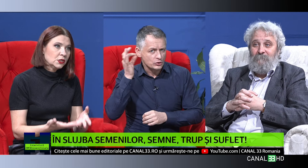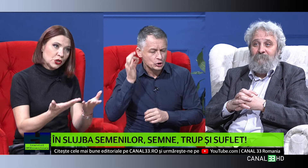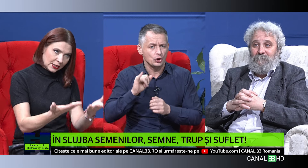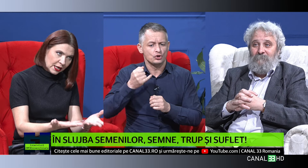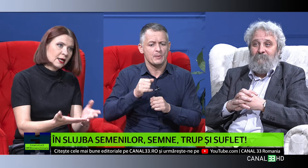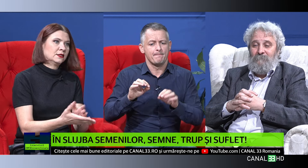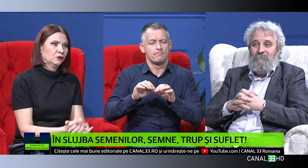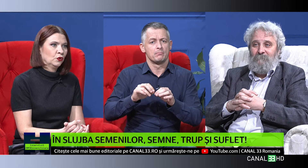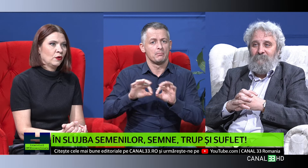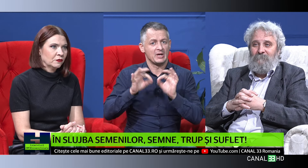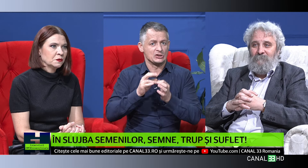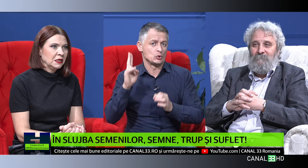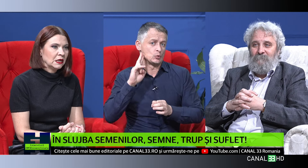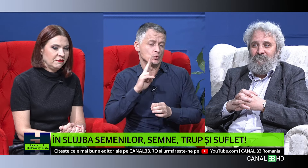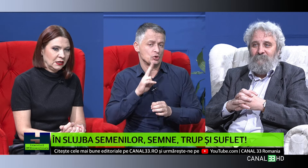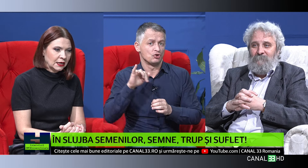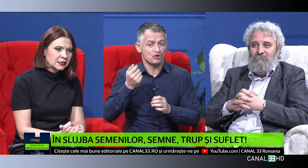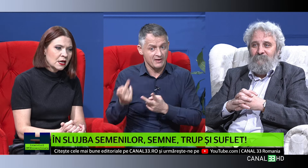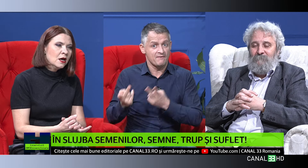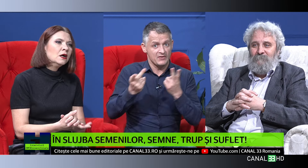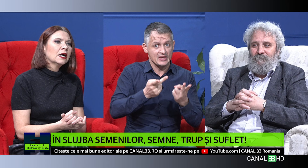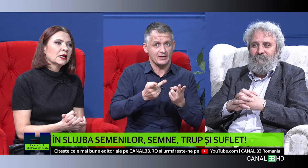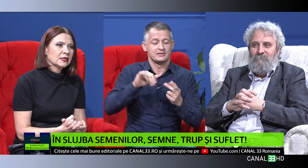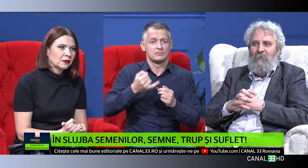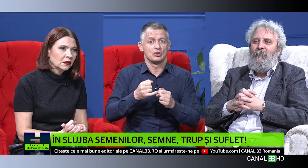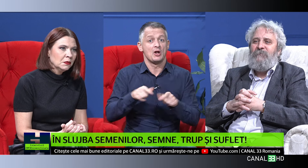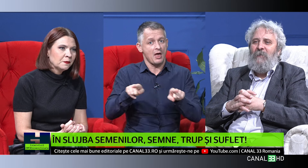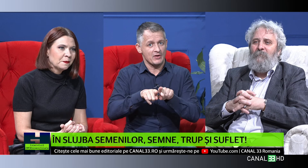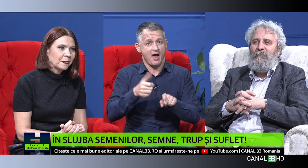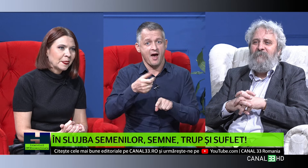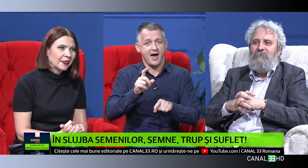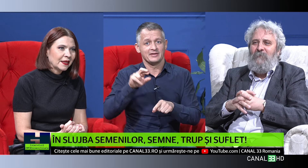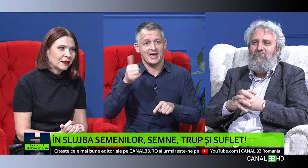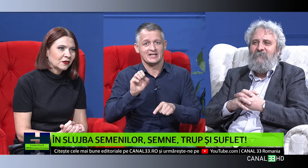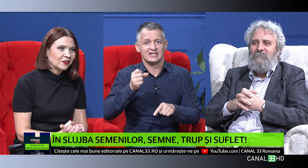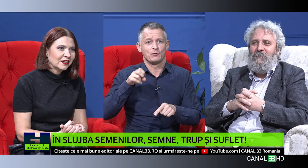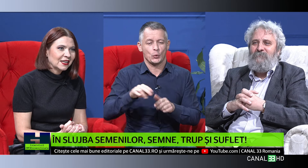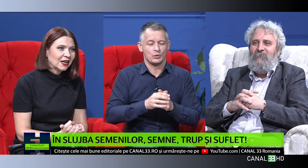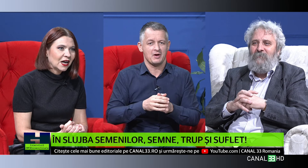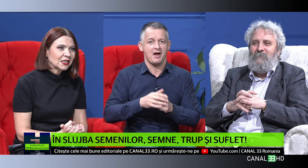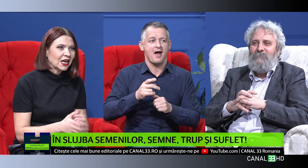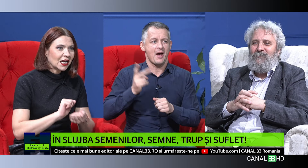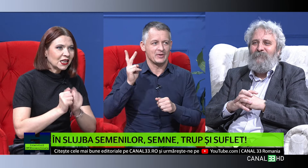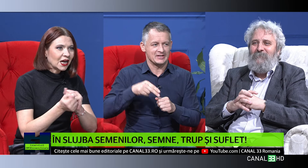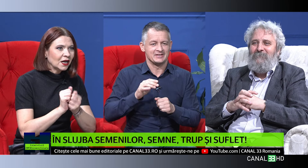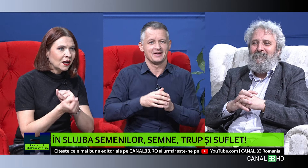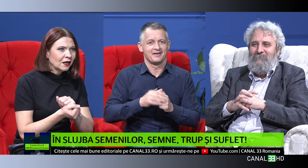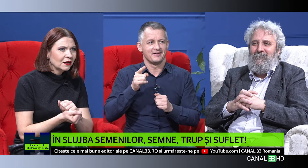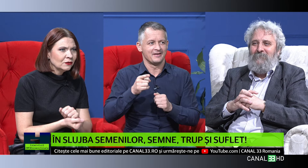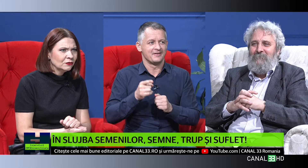instituții și Adriana Săftoiu a fost printre invitați, în care să arătăm... Am auzit că are o poreclă aparte, mă, Adriana. Adriana? Da.